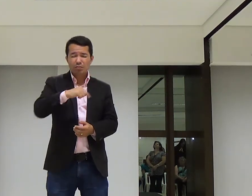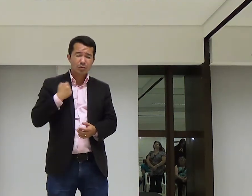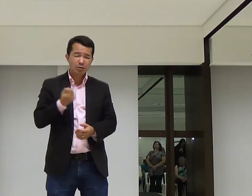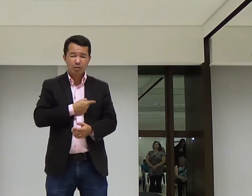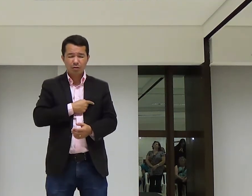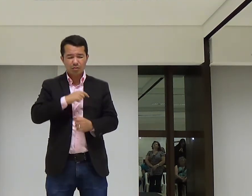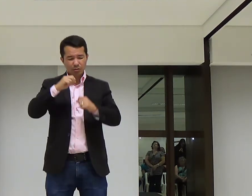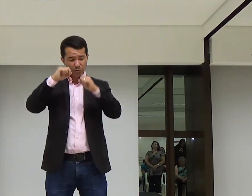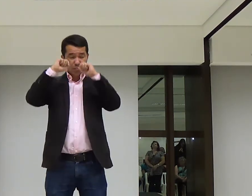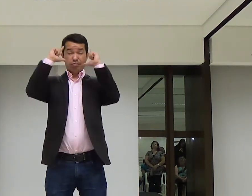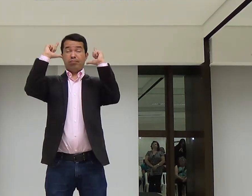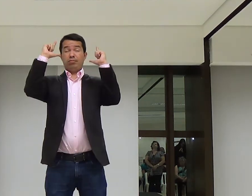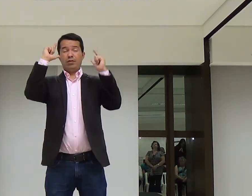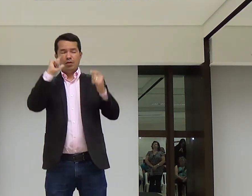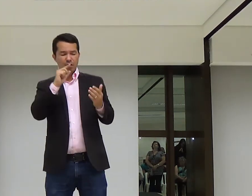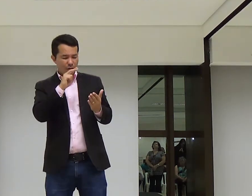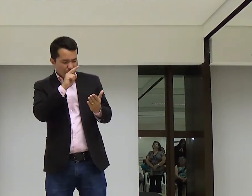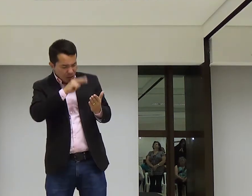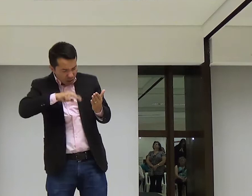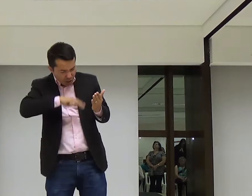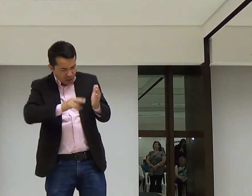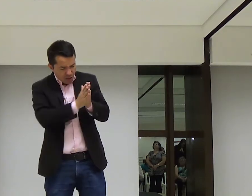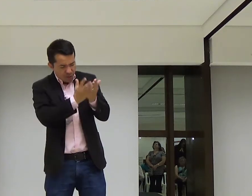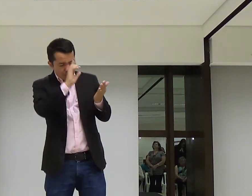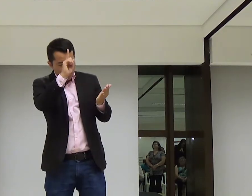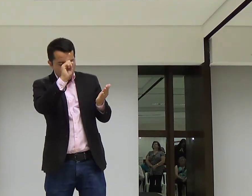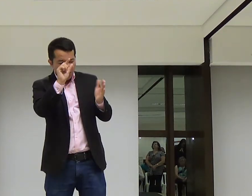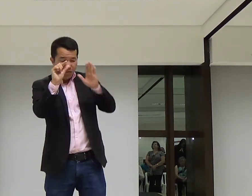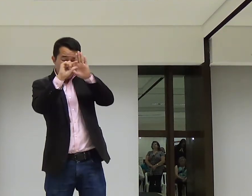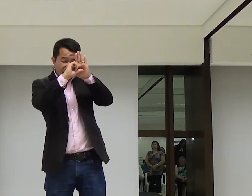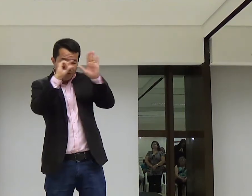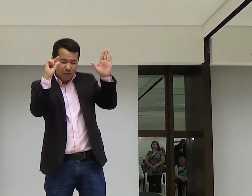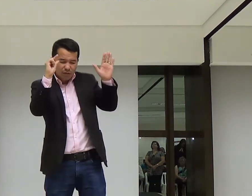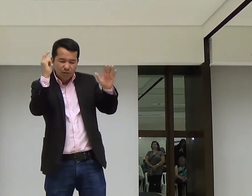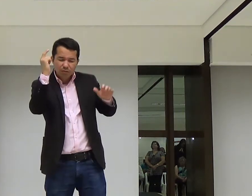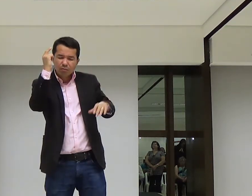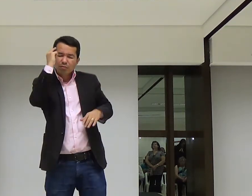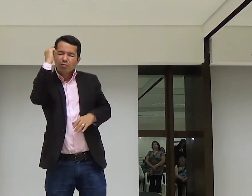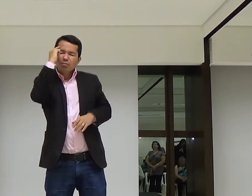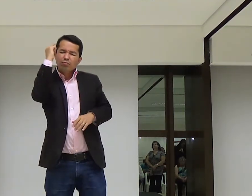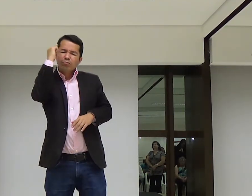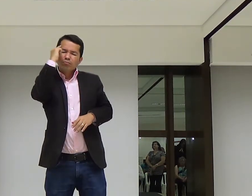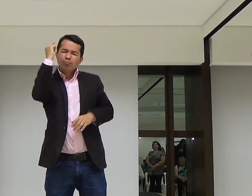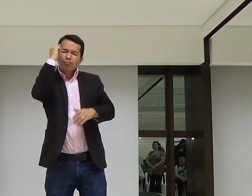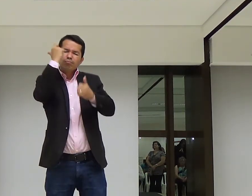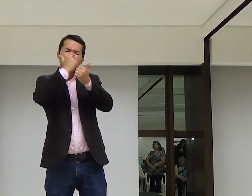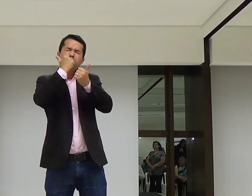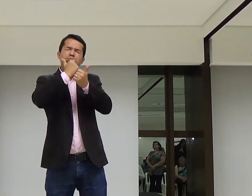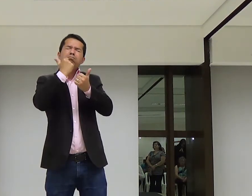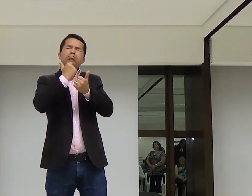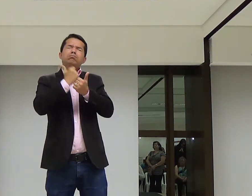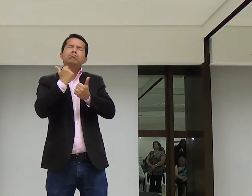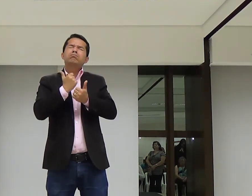que a gente possa todo o tempo se lembrar que a Sua palavra